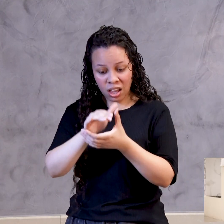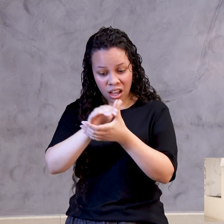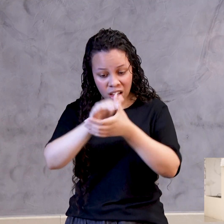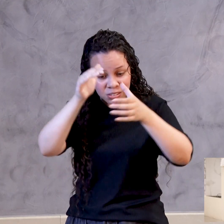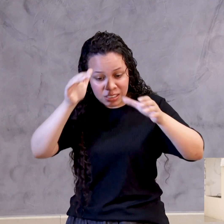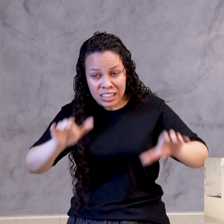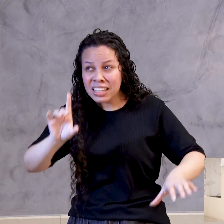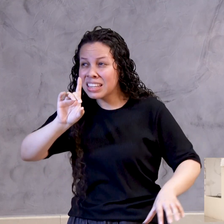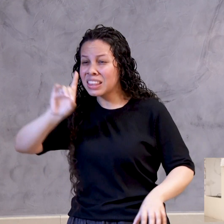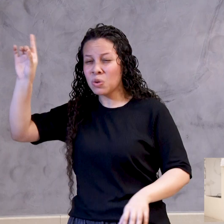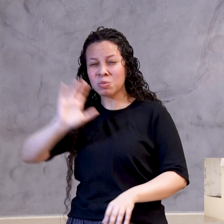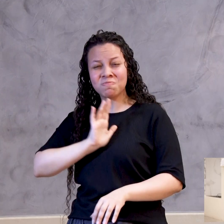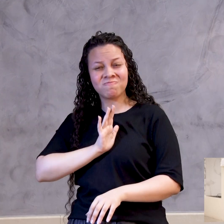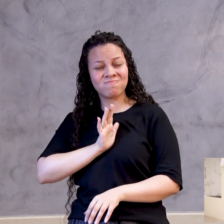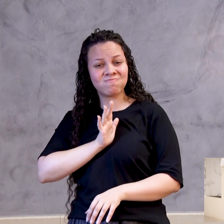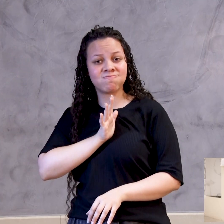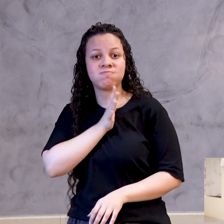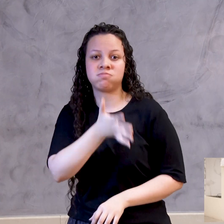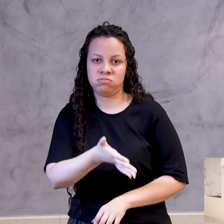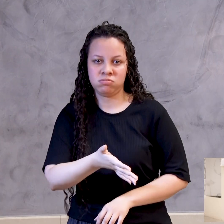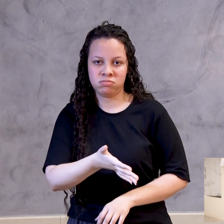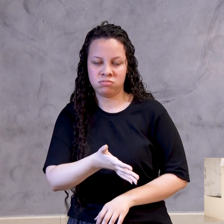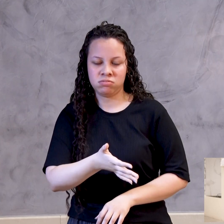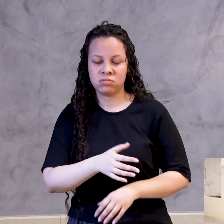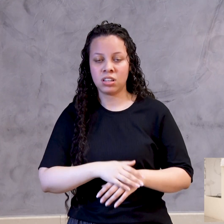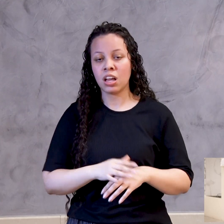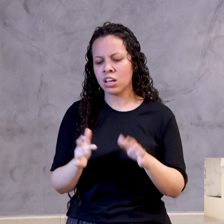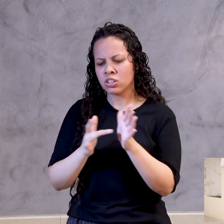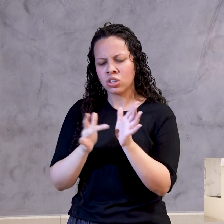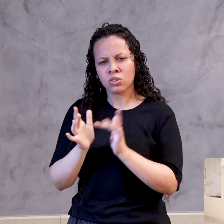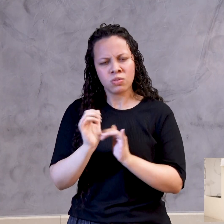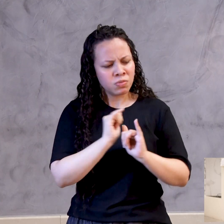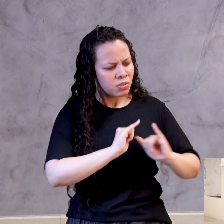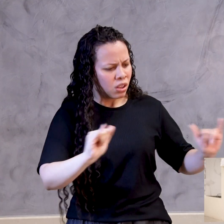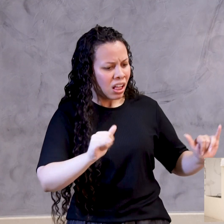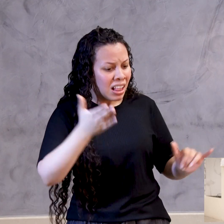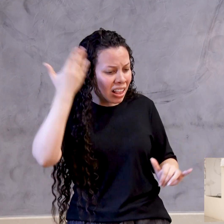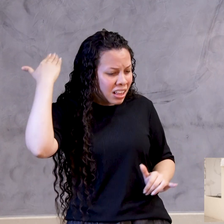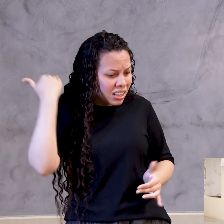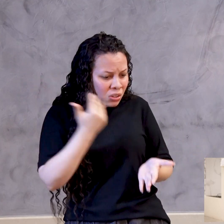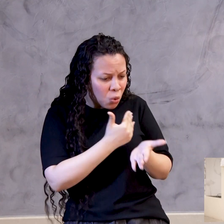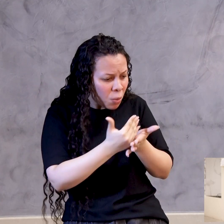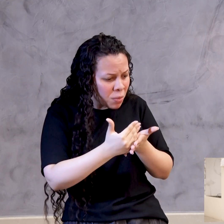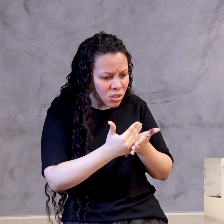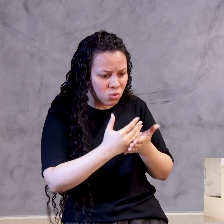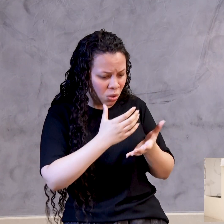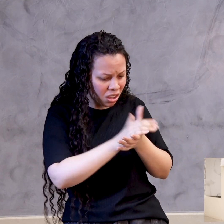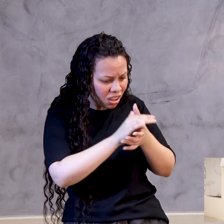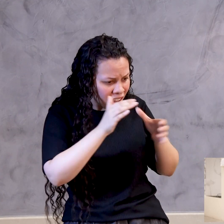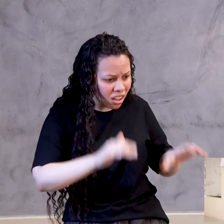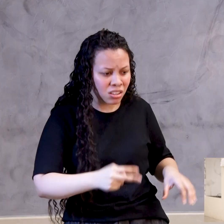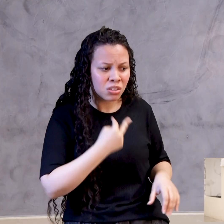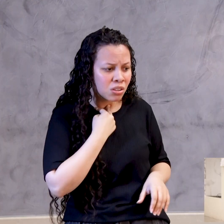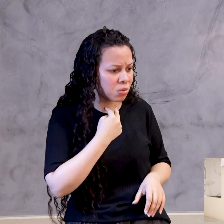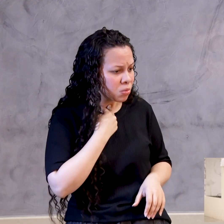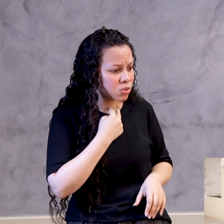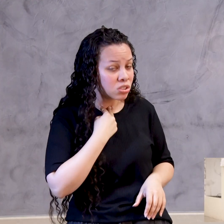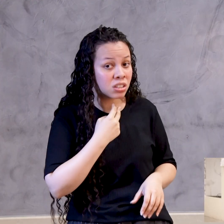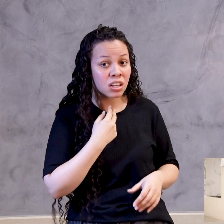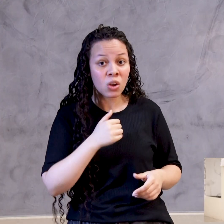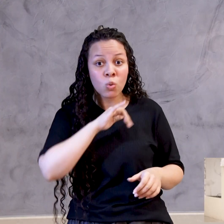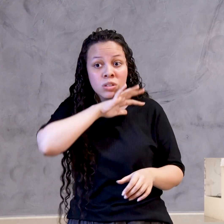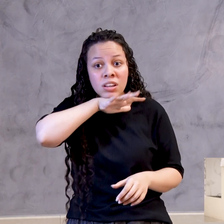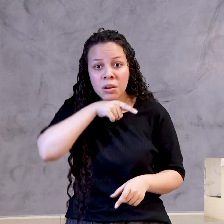odeia o divórcio. Jesus dizendo, no princípio não foi assim. No princípio não havia poligamia nem entre os